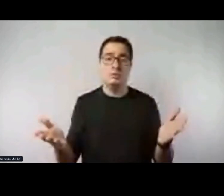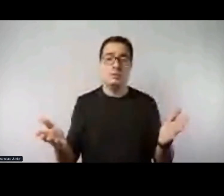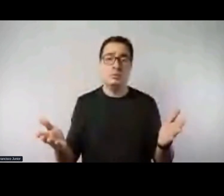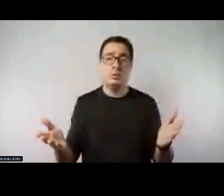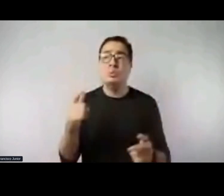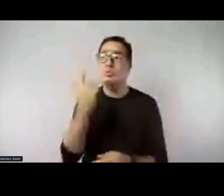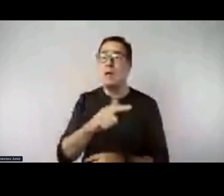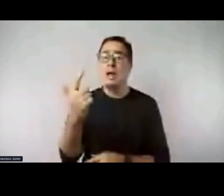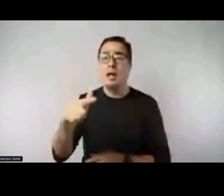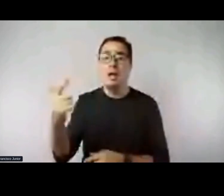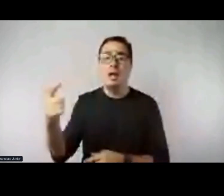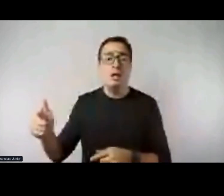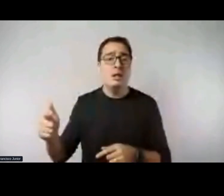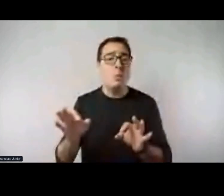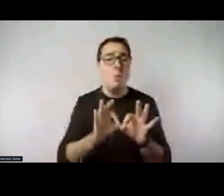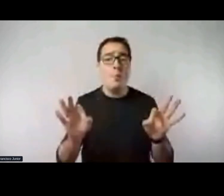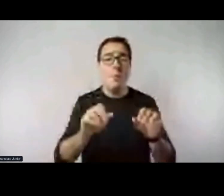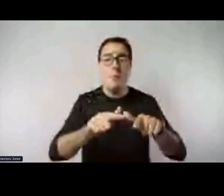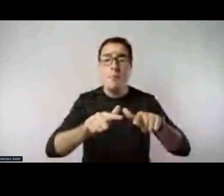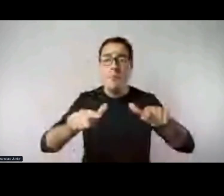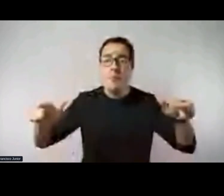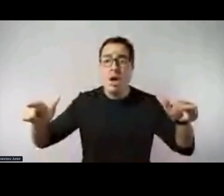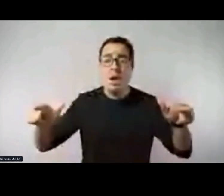existe simplesmente esses lugares.